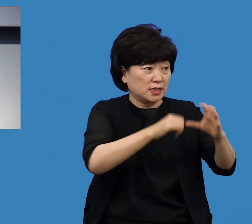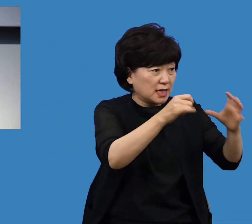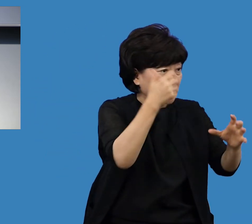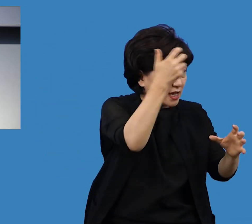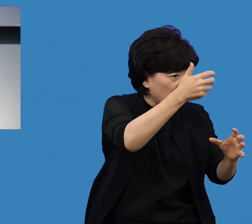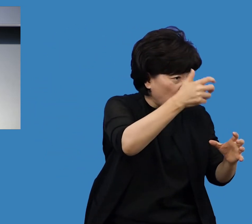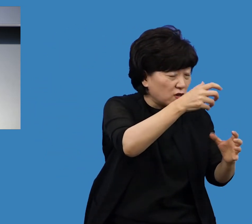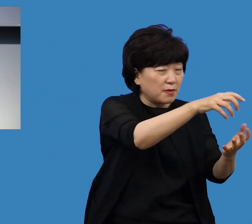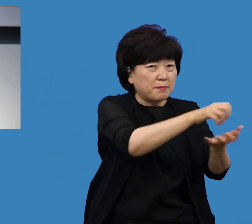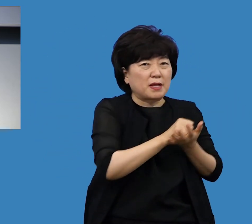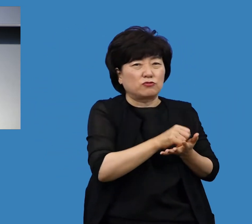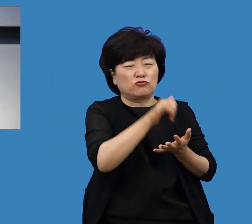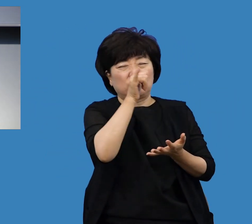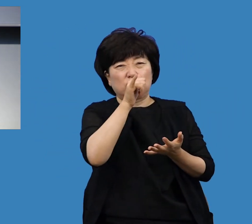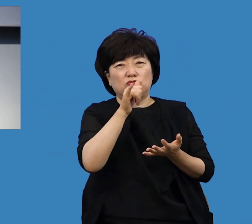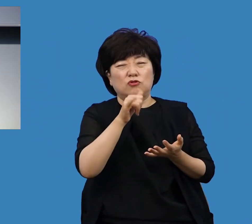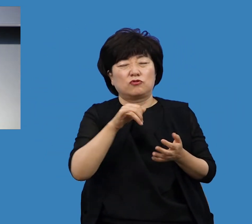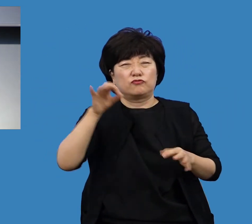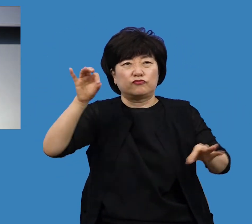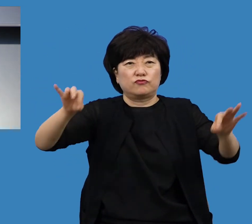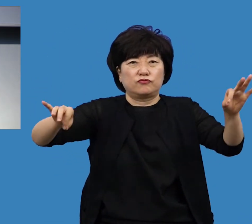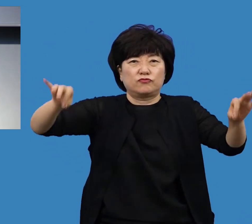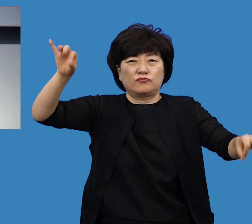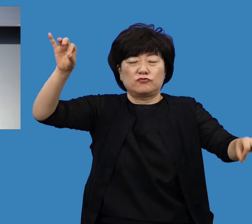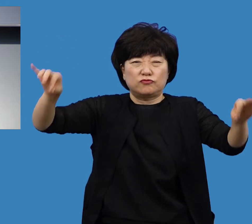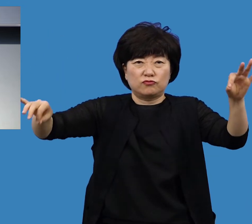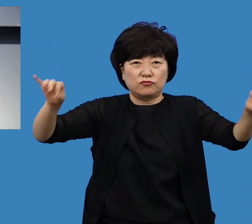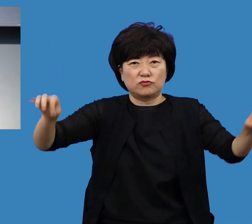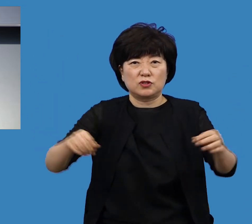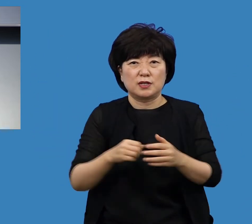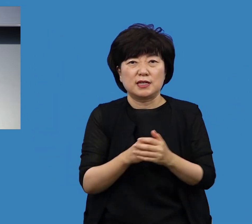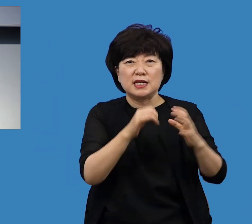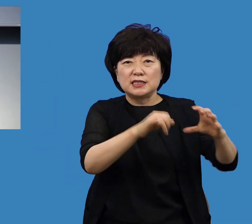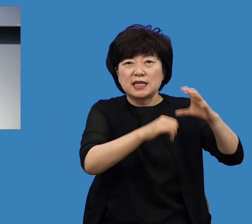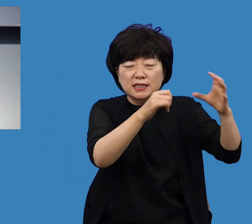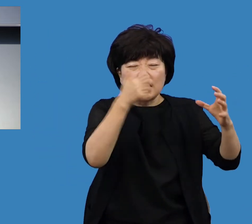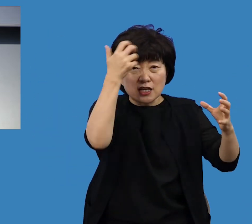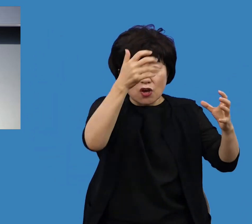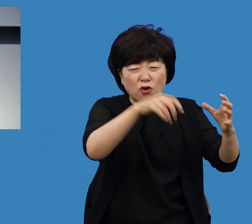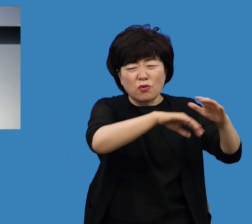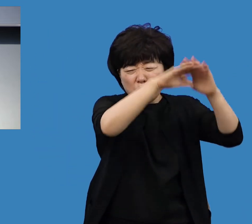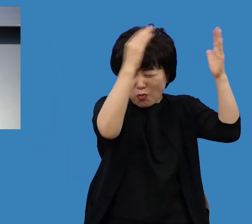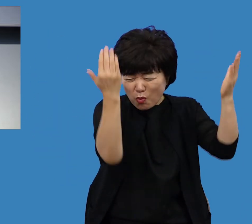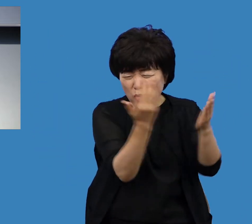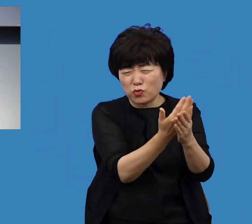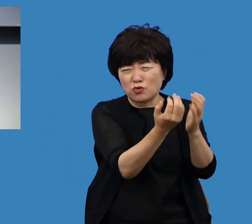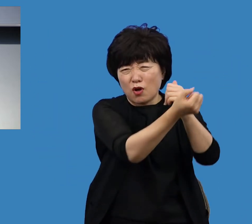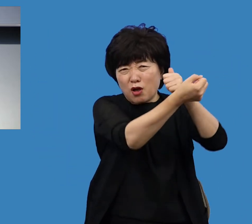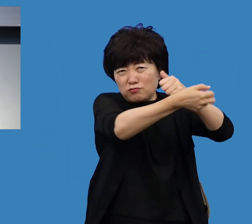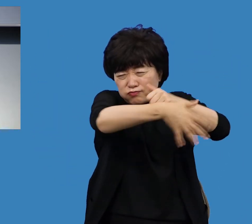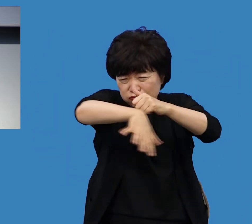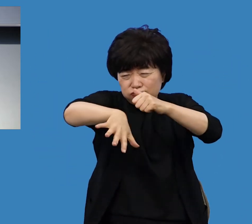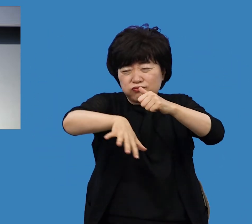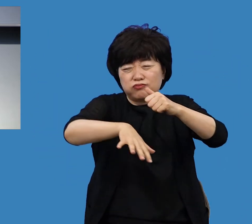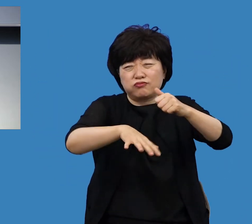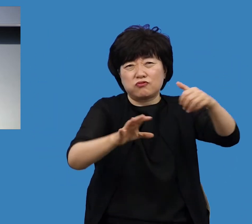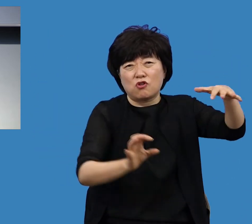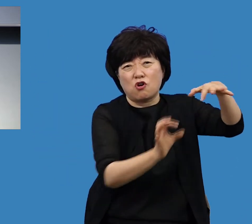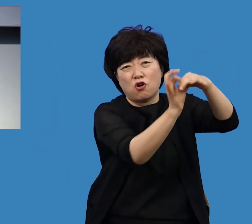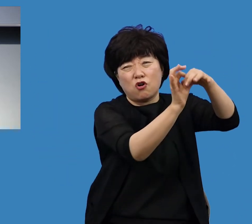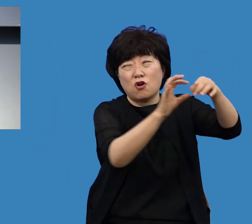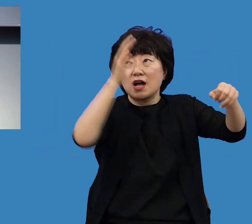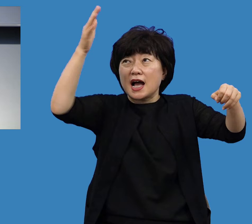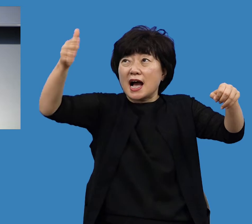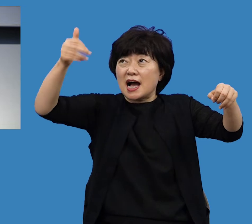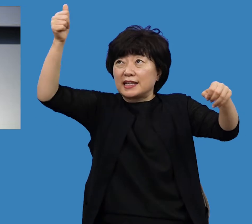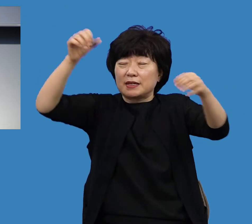수도 있습니다. 자, 그렇다면 세상의 영이란 뭡니까? 그것은 아까 얘기했던 모든 영들을 그냥 총괄하는 거예요. 하나님께 속하지 않은